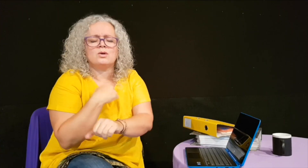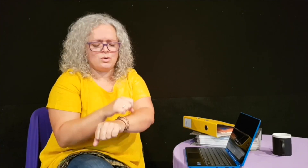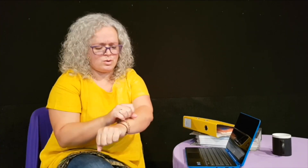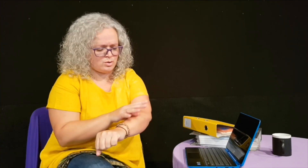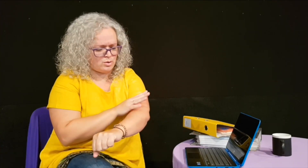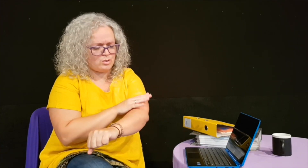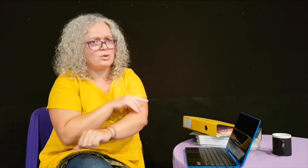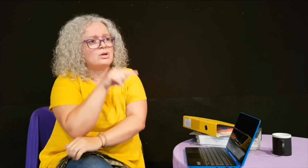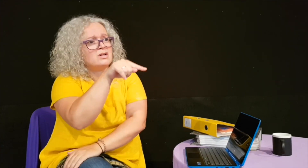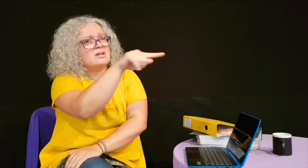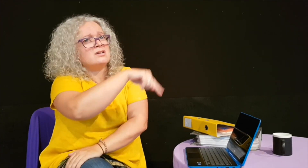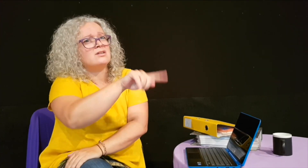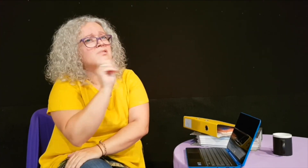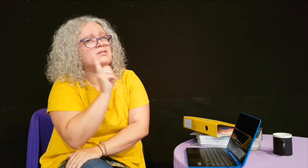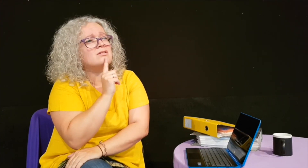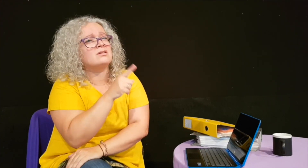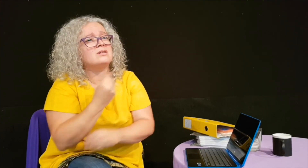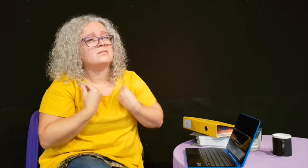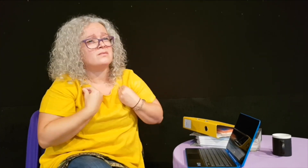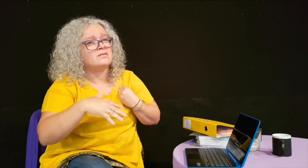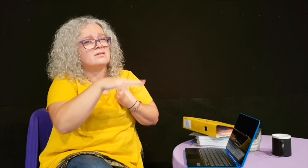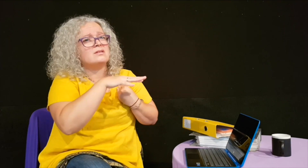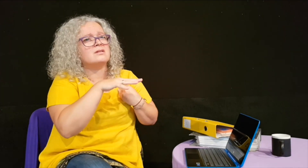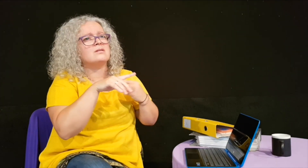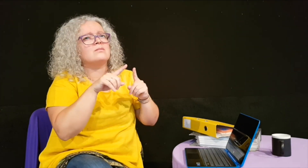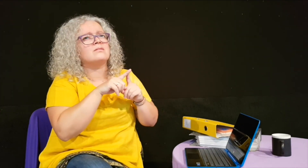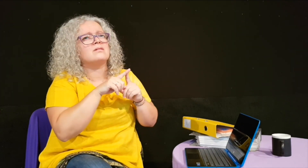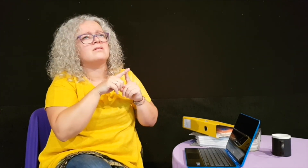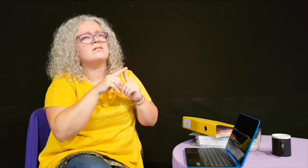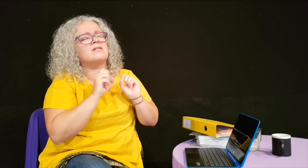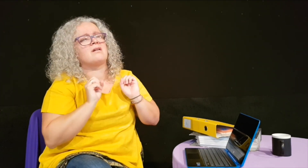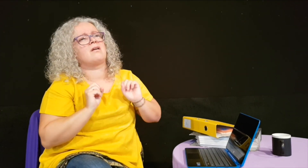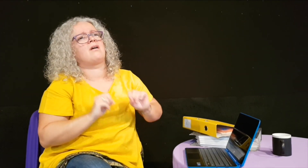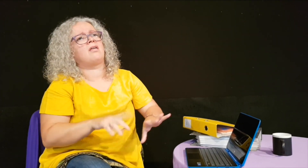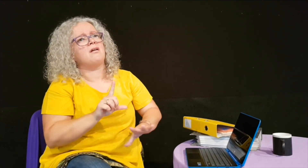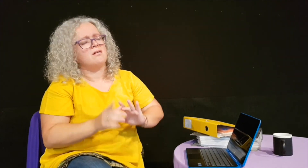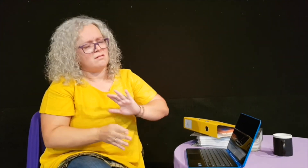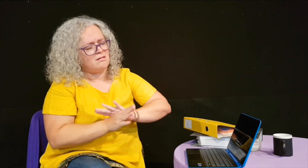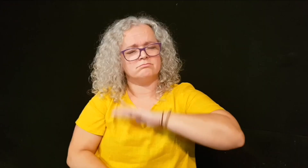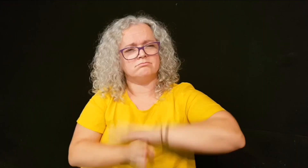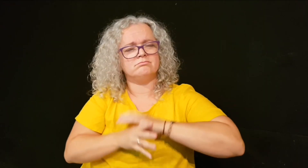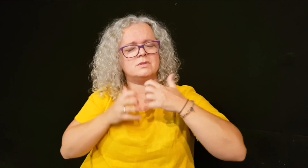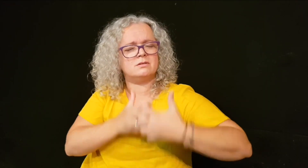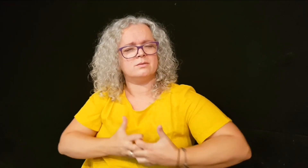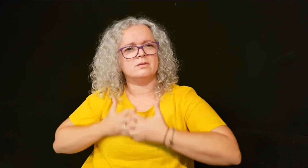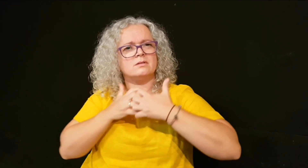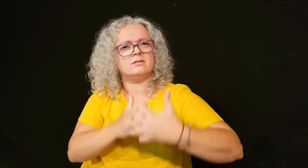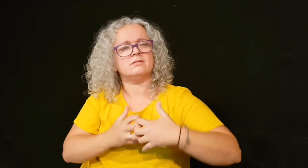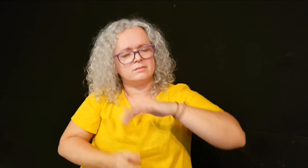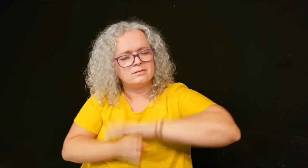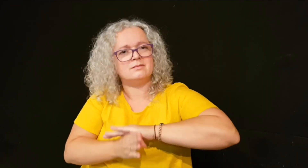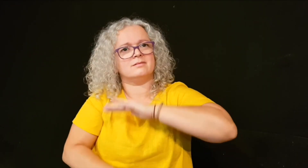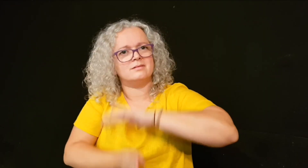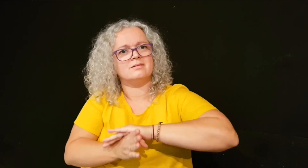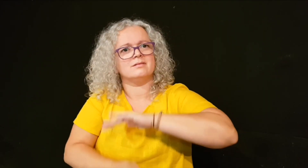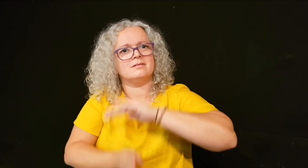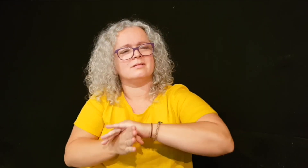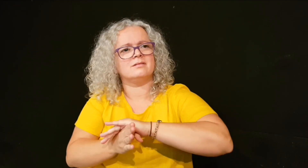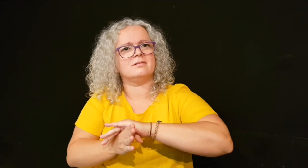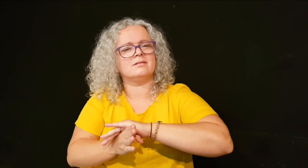más medicación. Entonces yo me quedo muy sorprendida. Además se me ha puesto la carne de gallina porque la situación de esas personas sordas realmente no es de abandono, sino